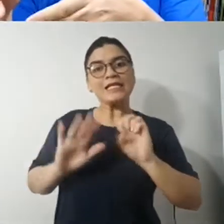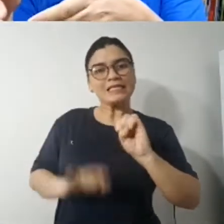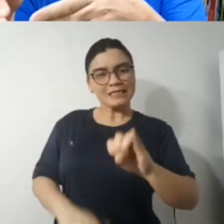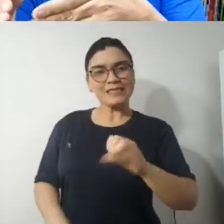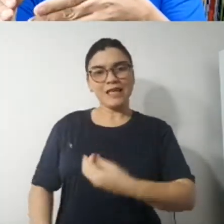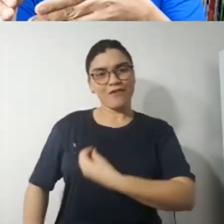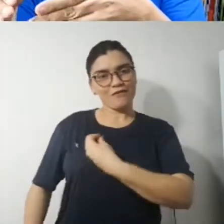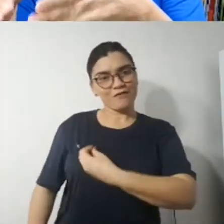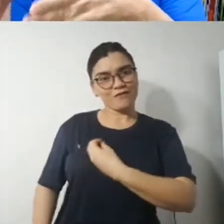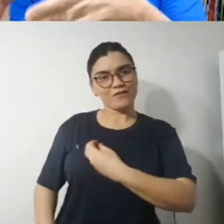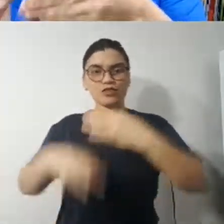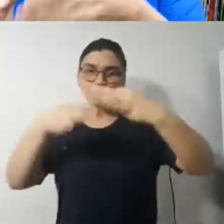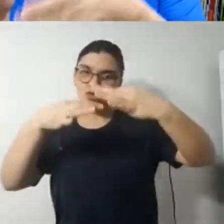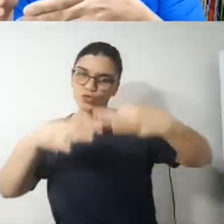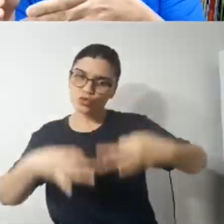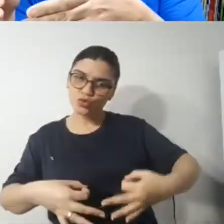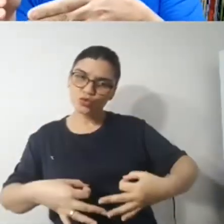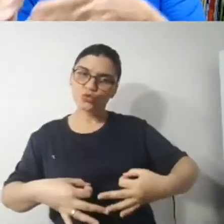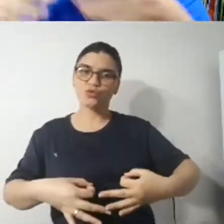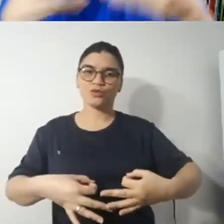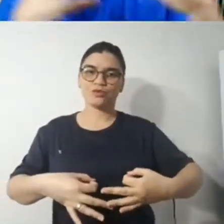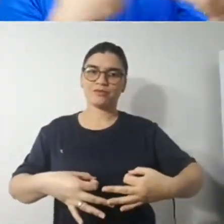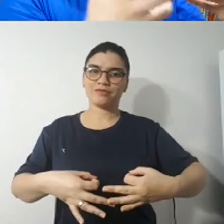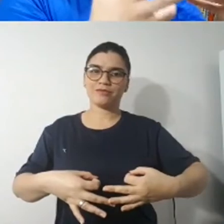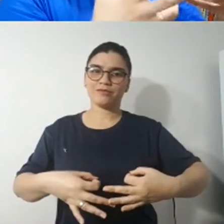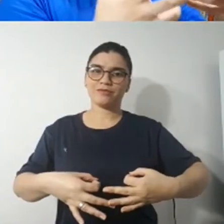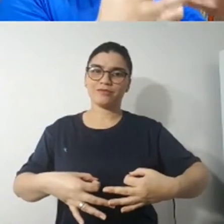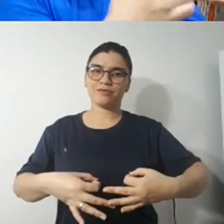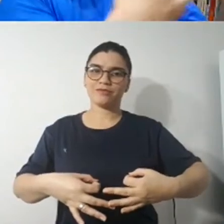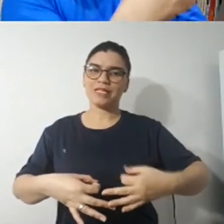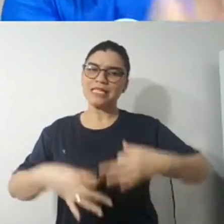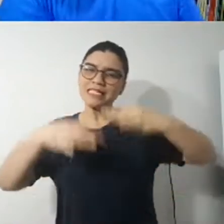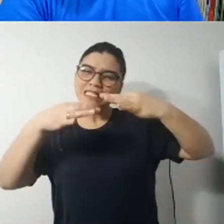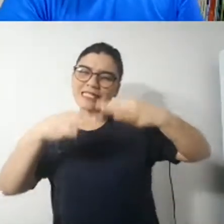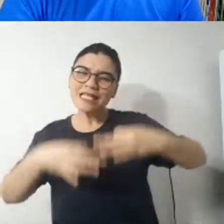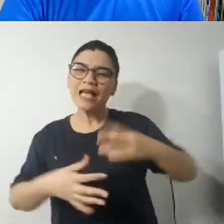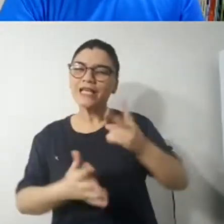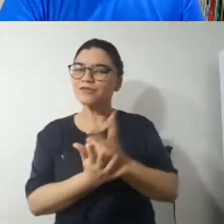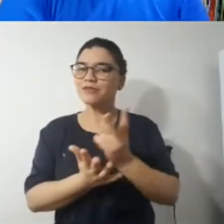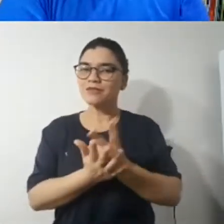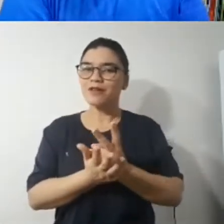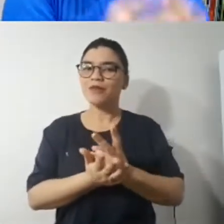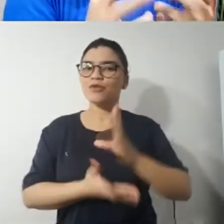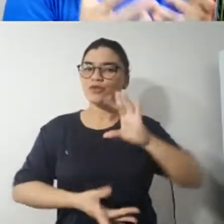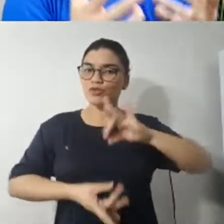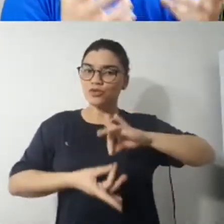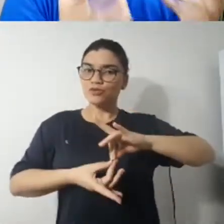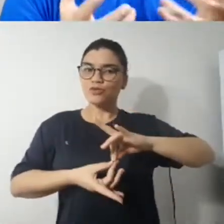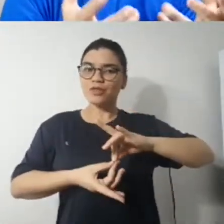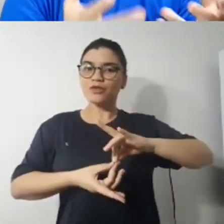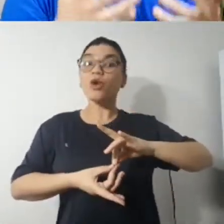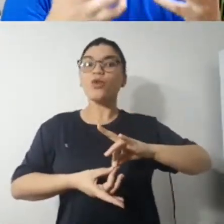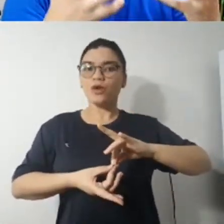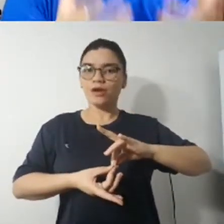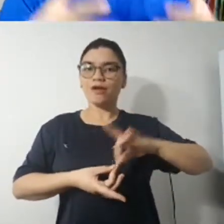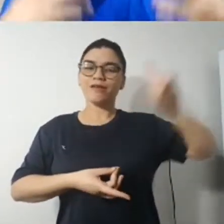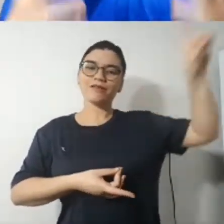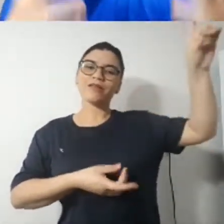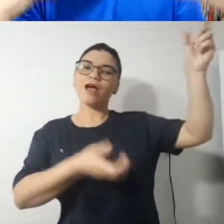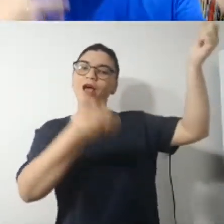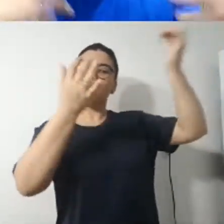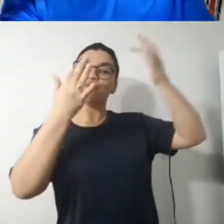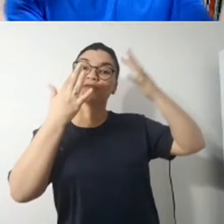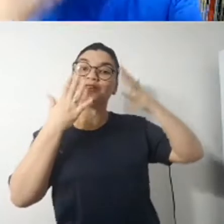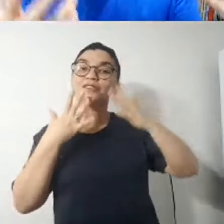planta no Espírito. E ele colhe do Espírito. E o que ele colhe do Espírito são cada vez